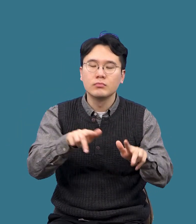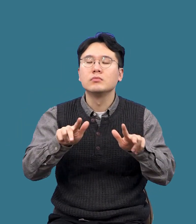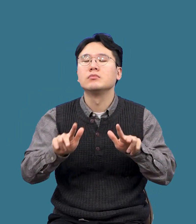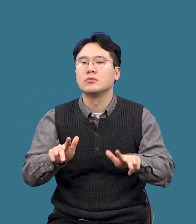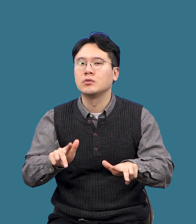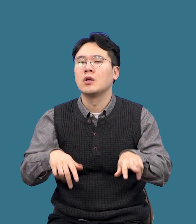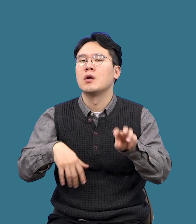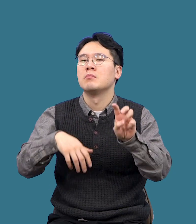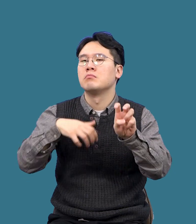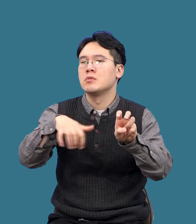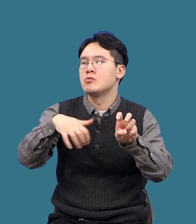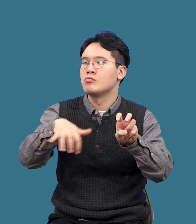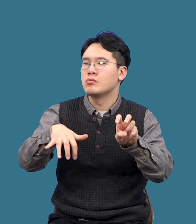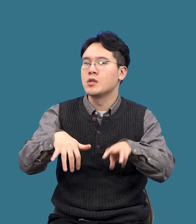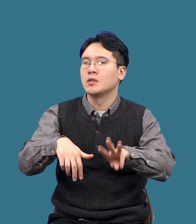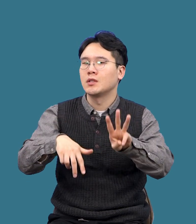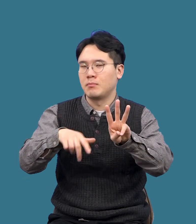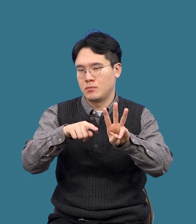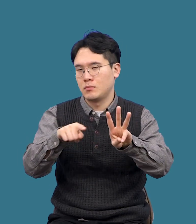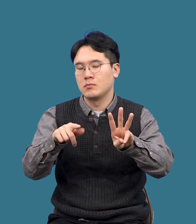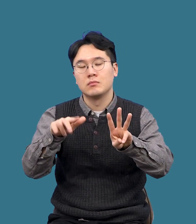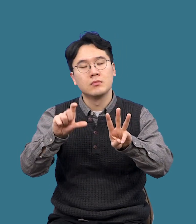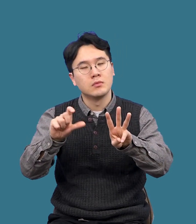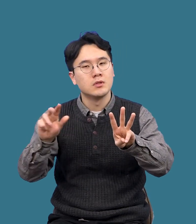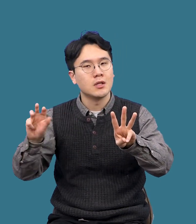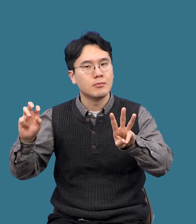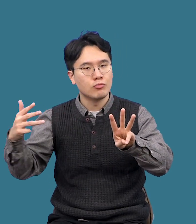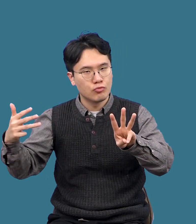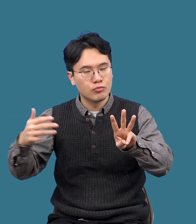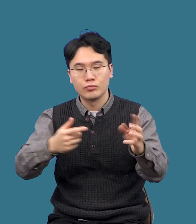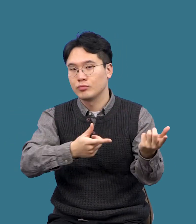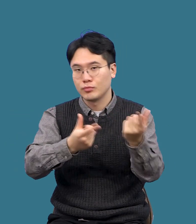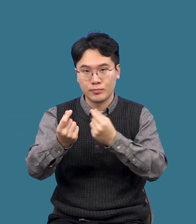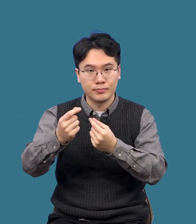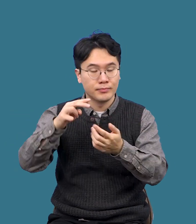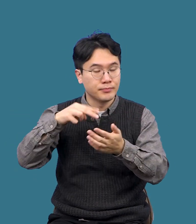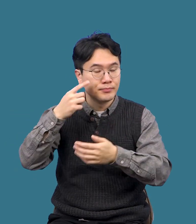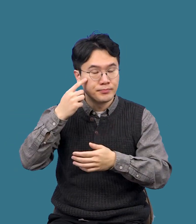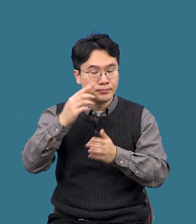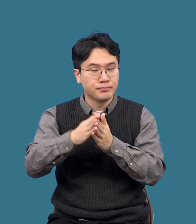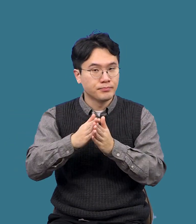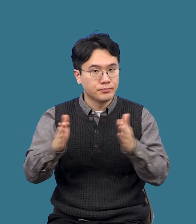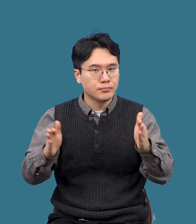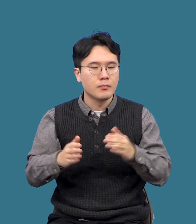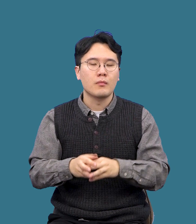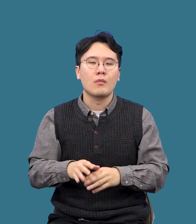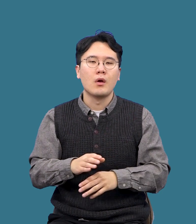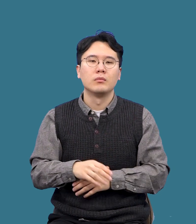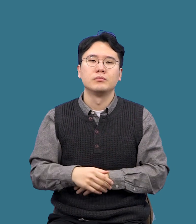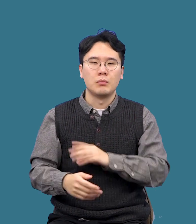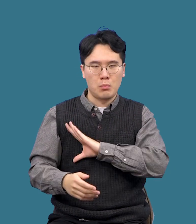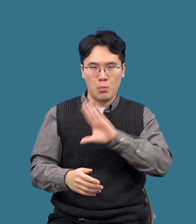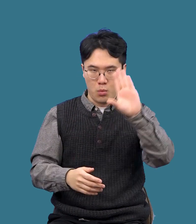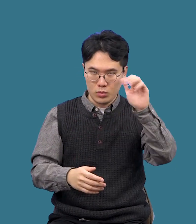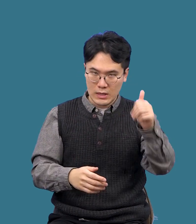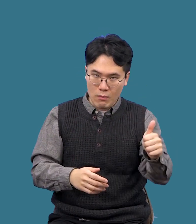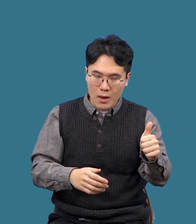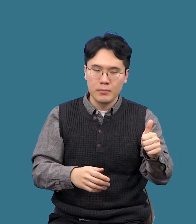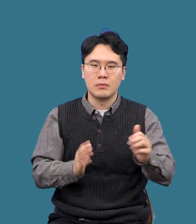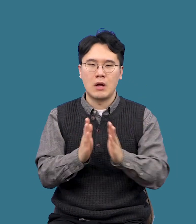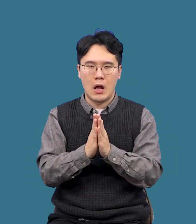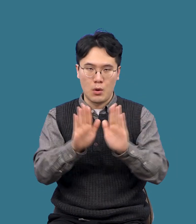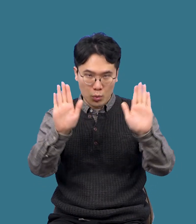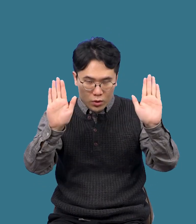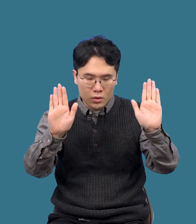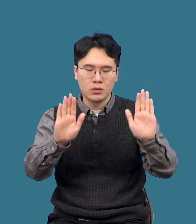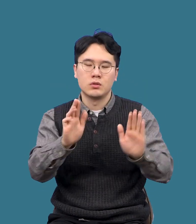3장 39절의 말씀을 주목해서 보십시오. 같이 읽겠습니다. 시작. 모세와 아론이 여호와의 명령을